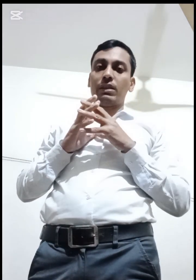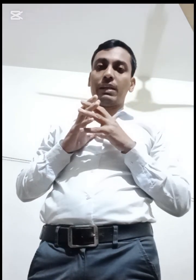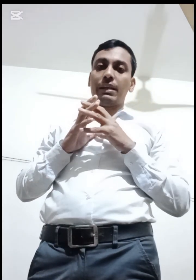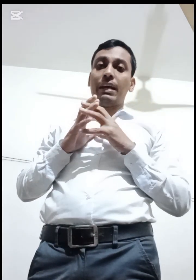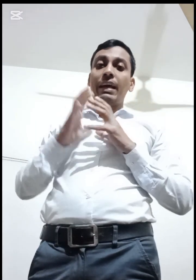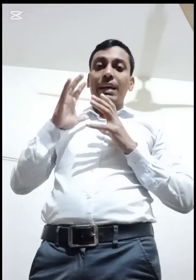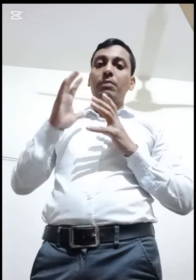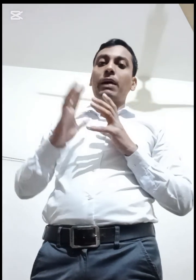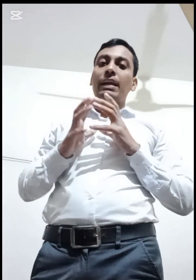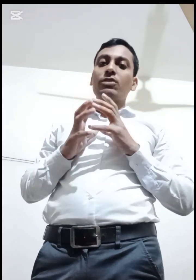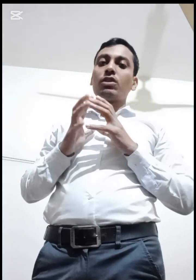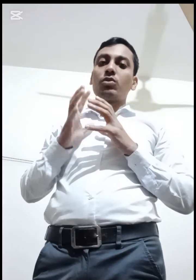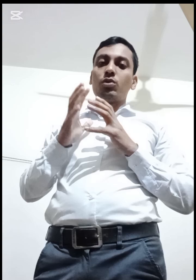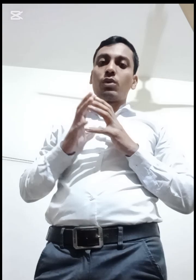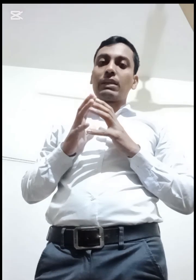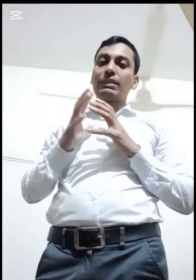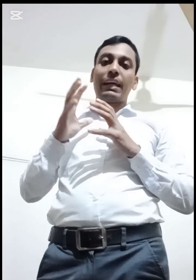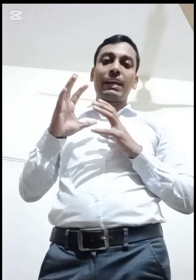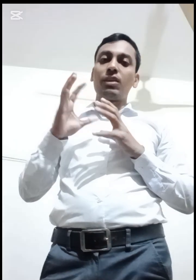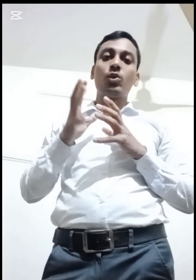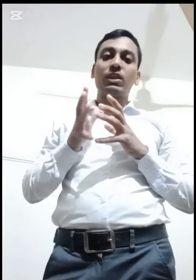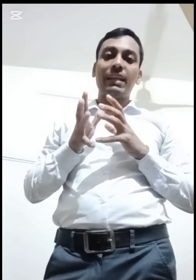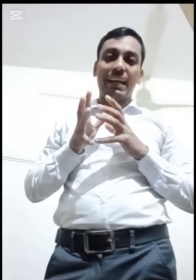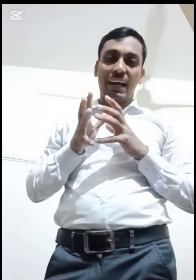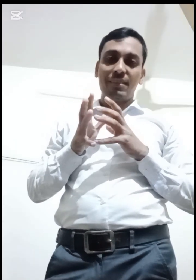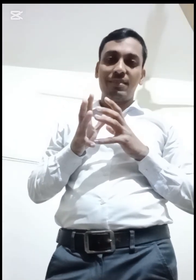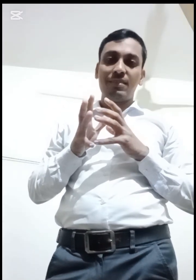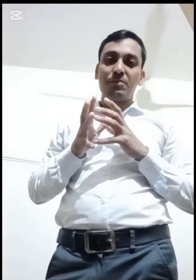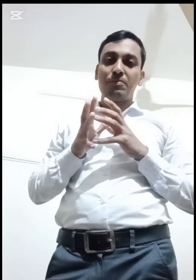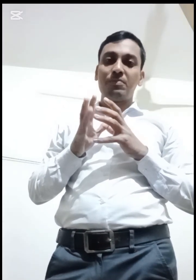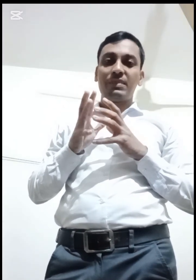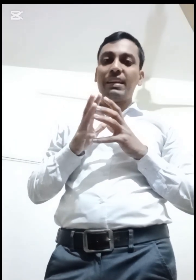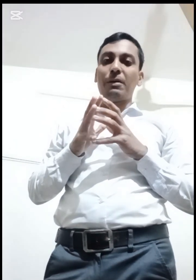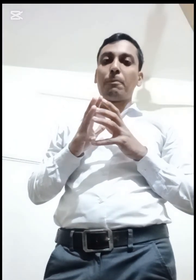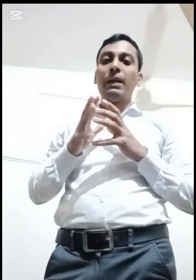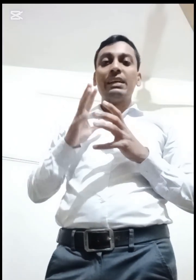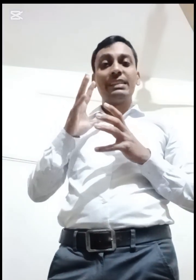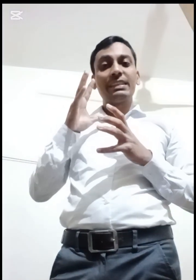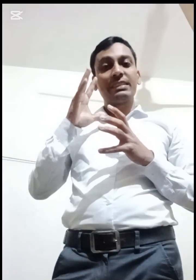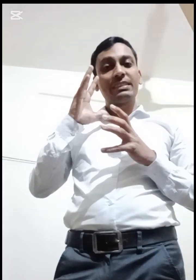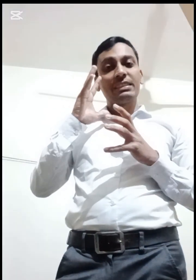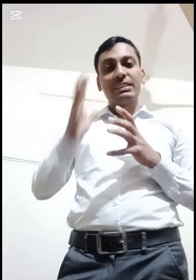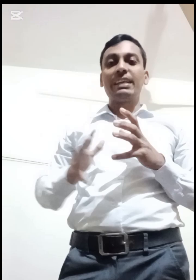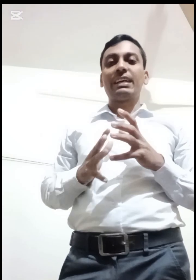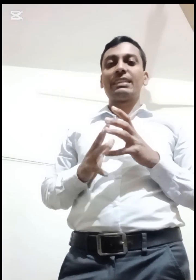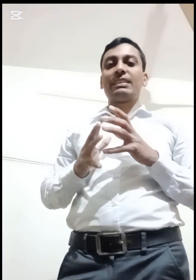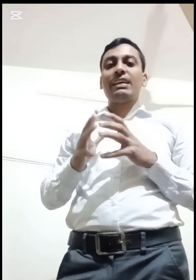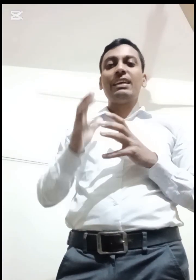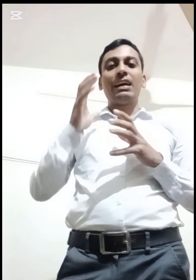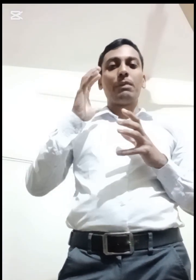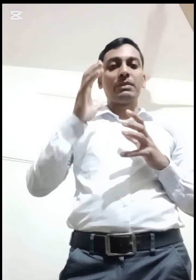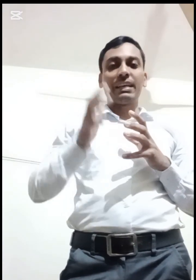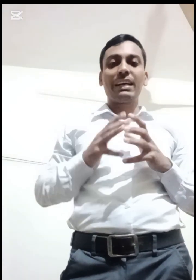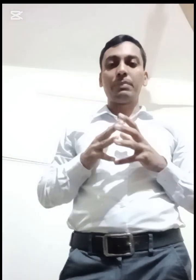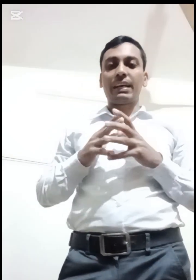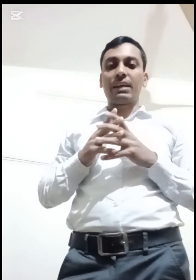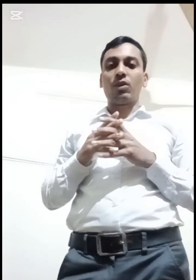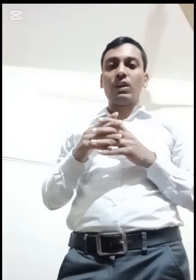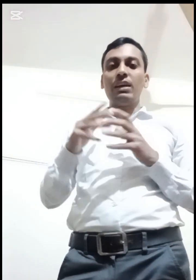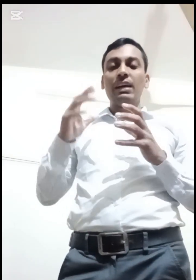দিলেন। এর বাইরে যদি কোনো লোক আসে তাকে কিন্তু ঢুকতে দেয় না, তাই না? ঠিক সেই কাজটাই আপনার সার্কিট ব্রেকারে করে,